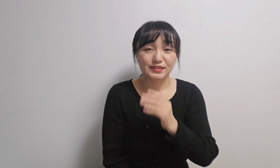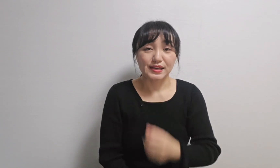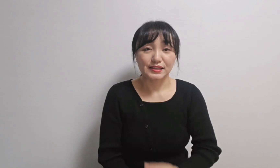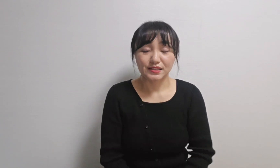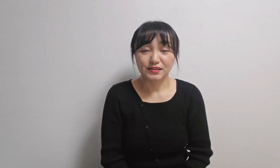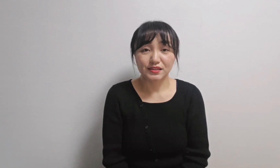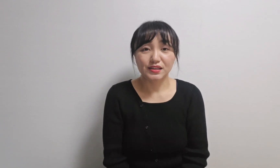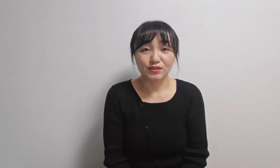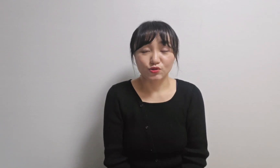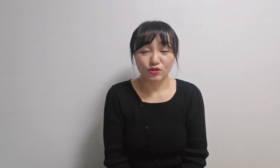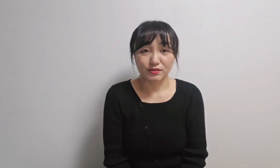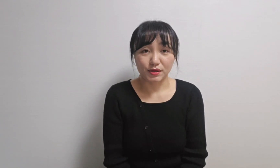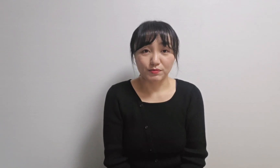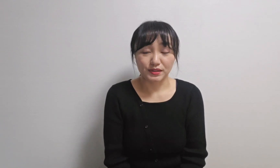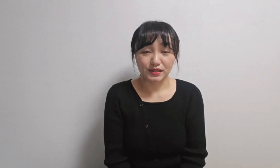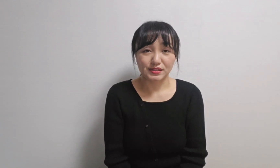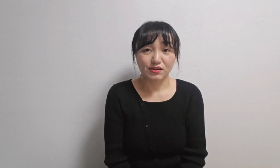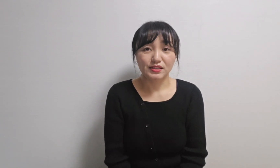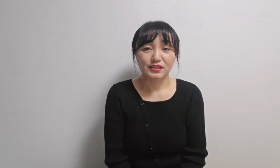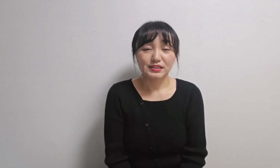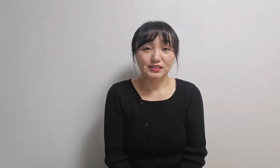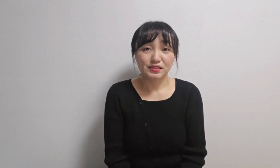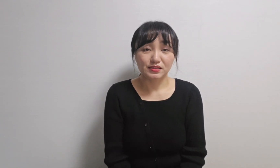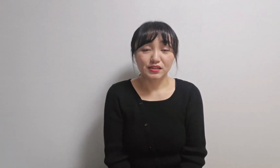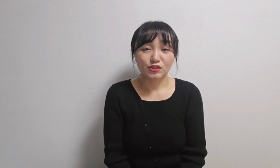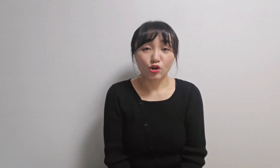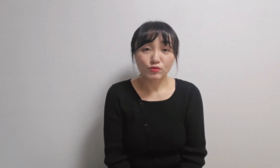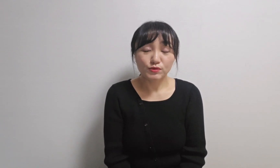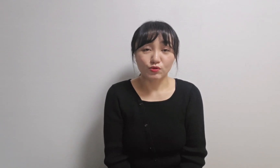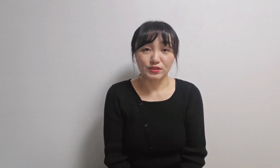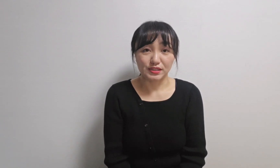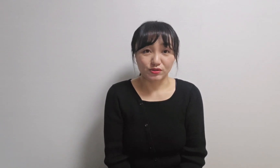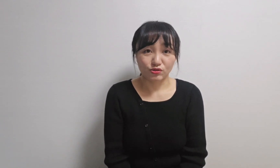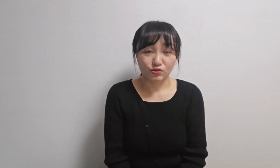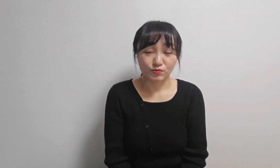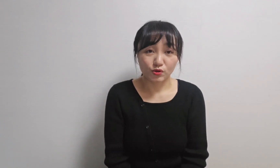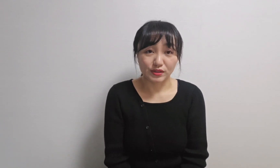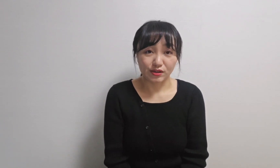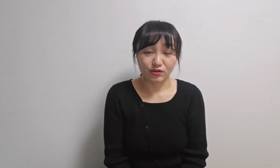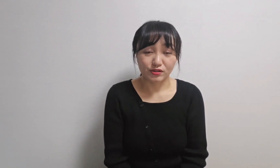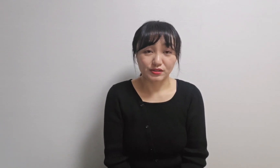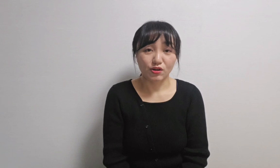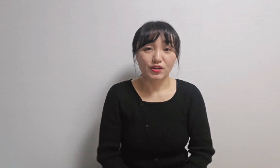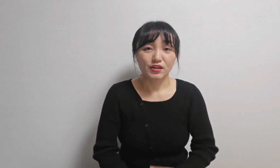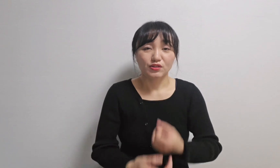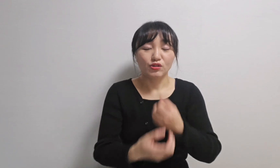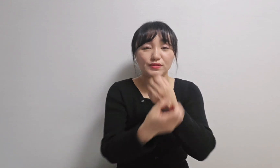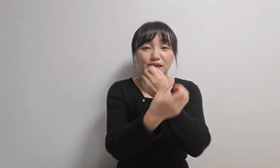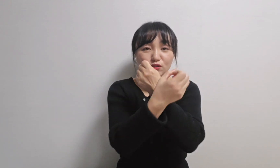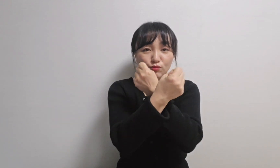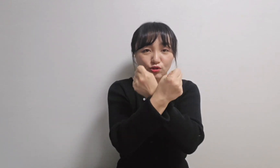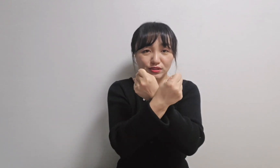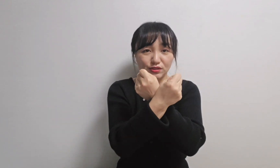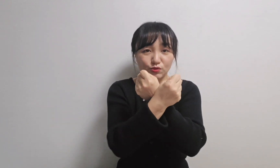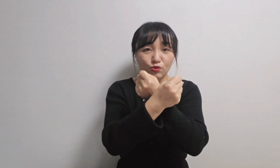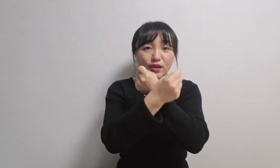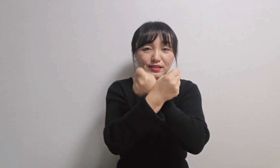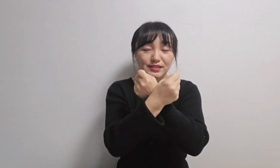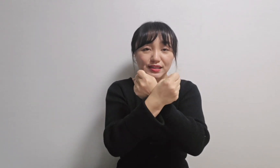자, 이제 들이란 수어를 배우면 되겠죠? 들은 넓은 곳이란 수어로 표현해요. 그래서 넓다, 이제 주먹을 쥐시고